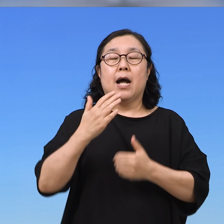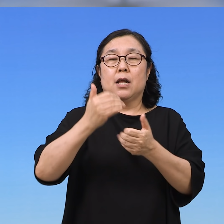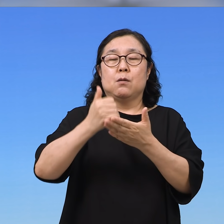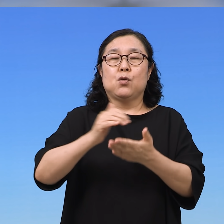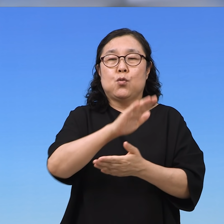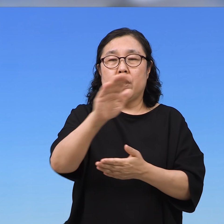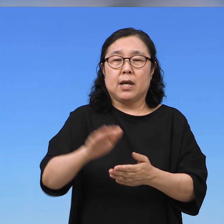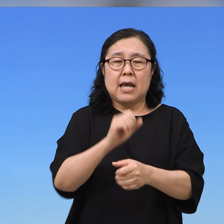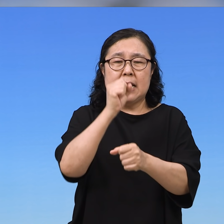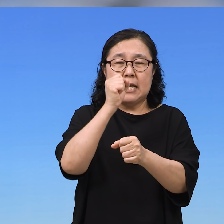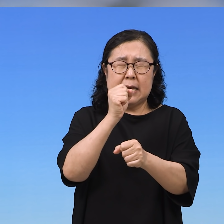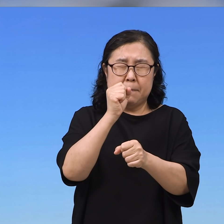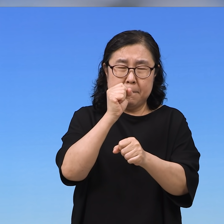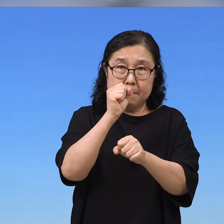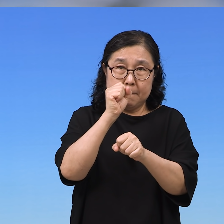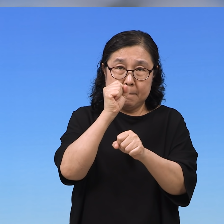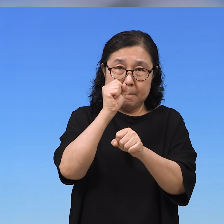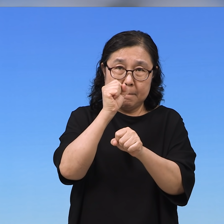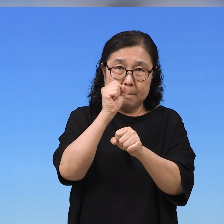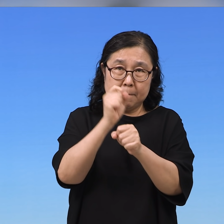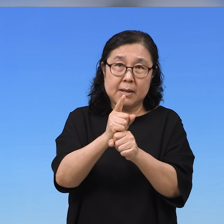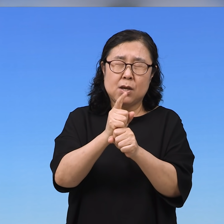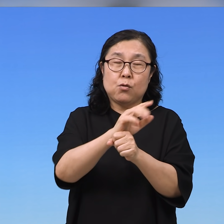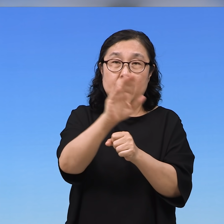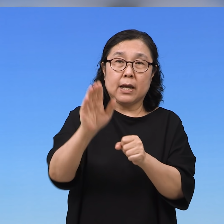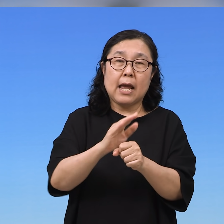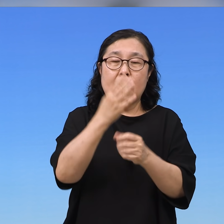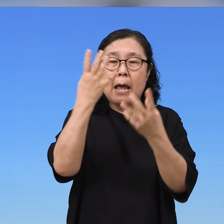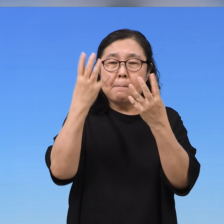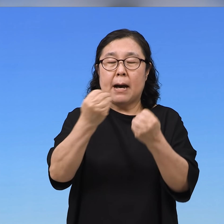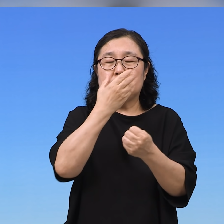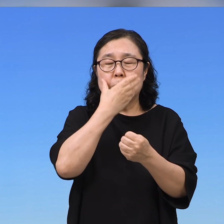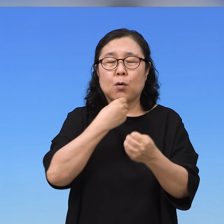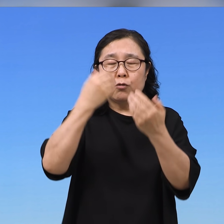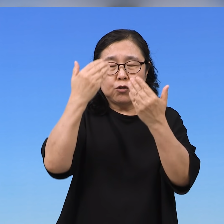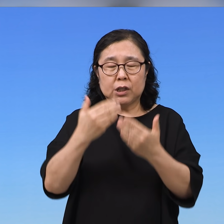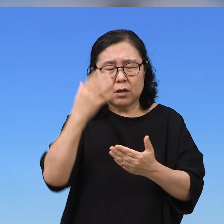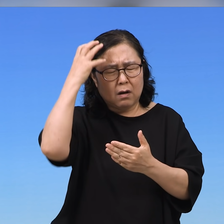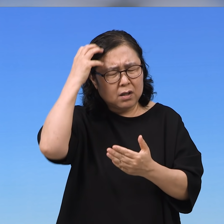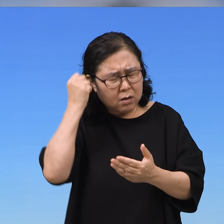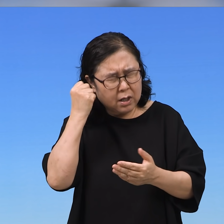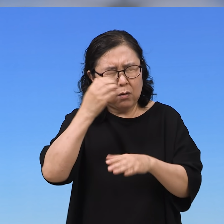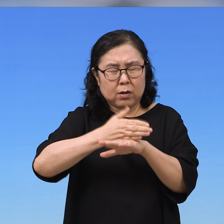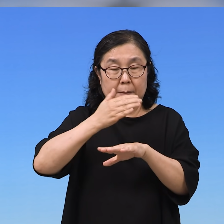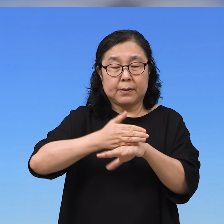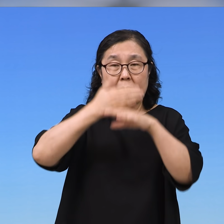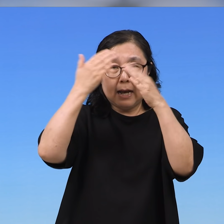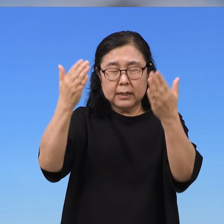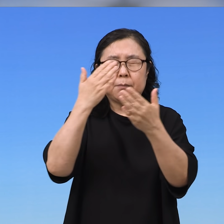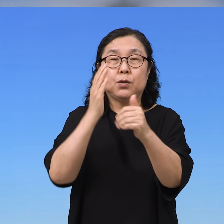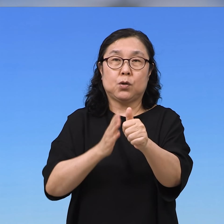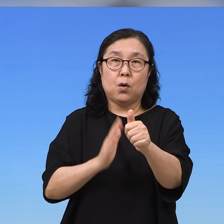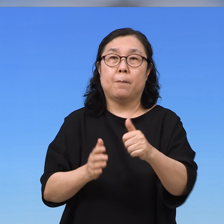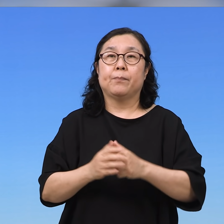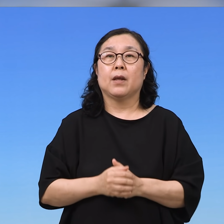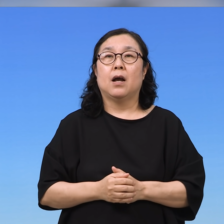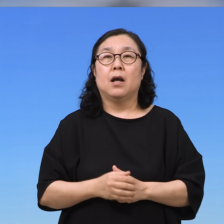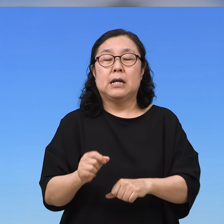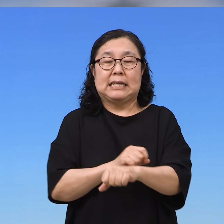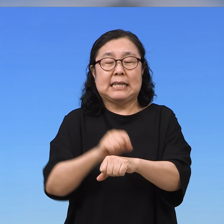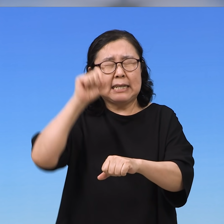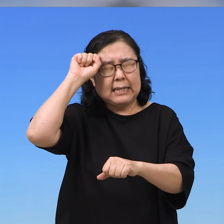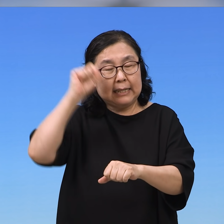하나님이 이미 우리에게 많은 복 주신 거 기억하고 감사해야 돼요. 저는 매 특별 새벽